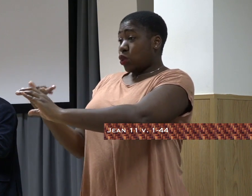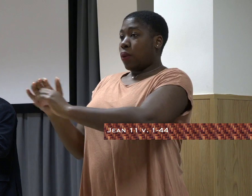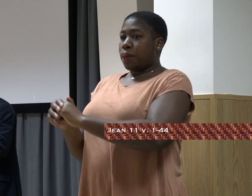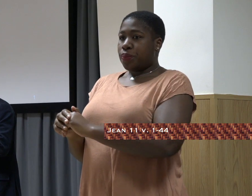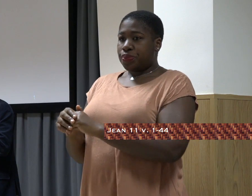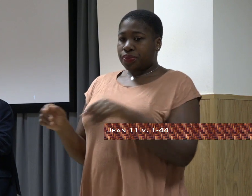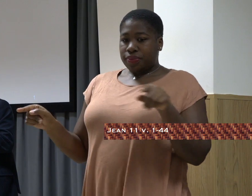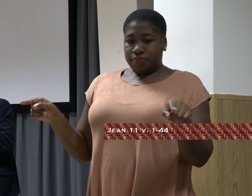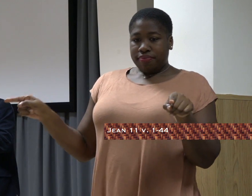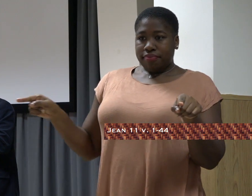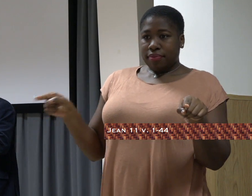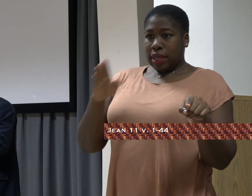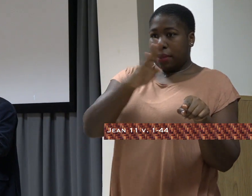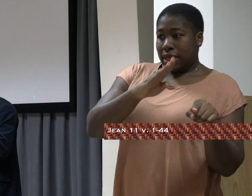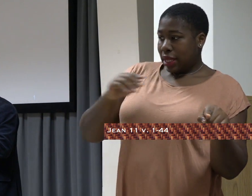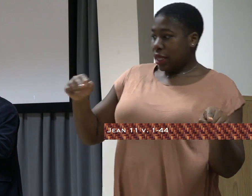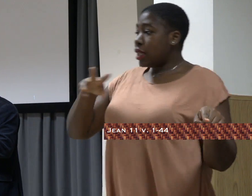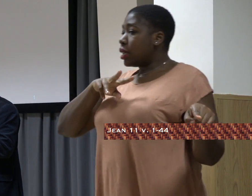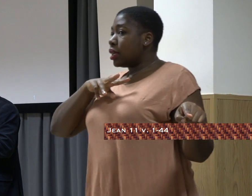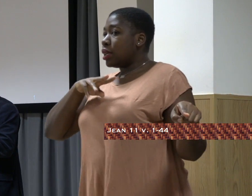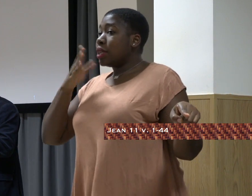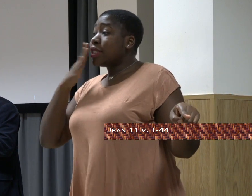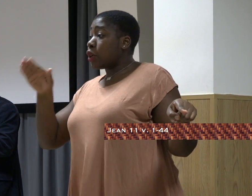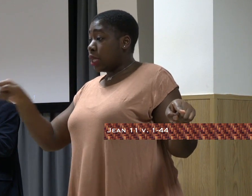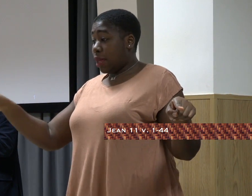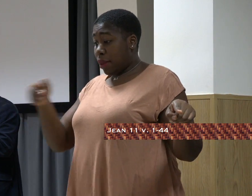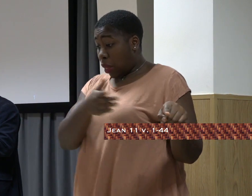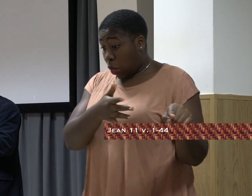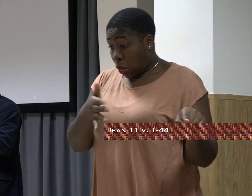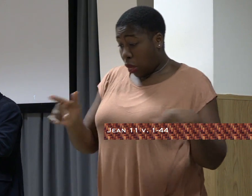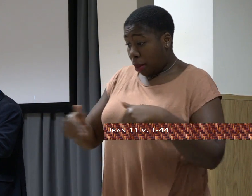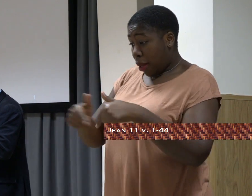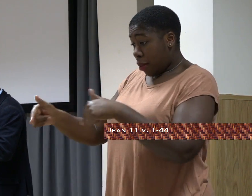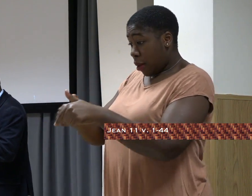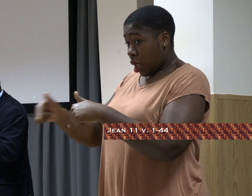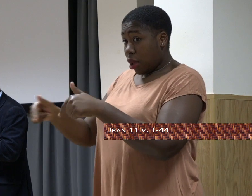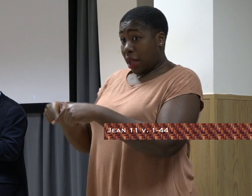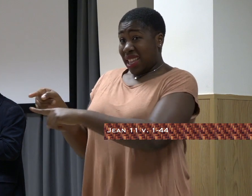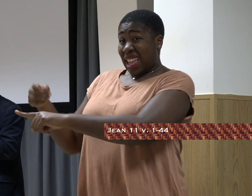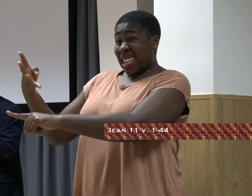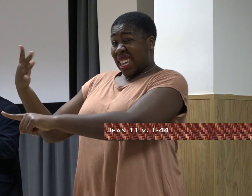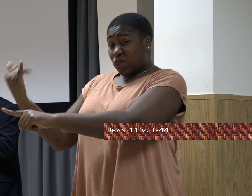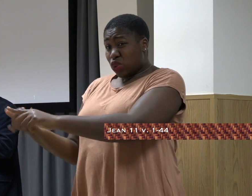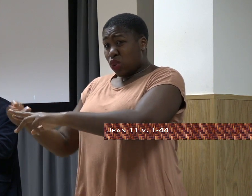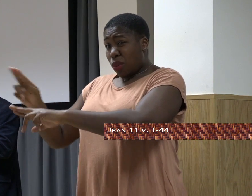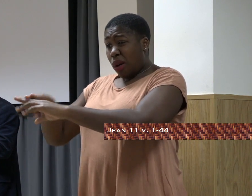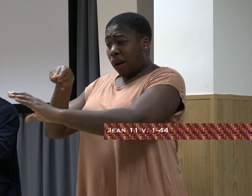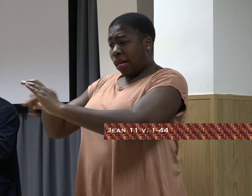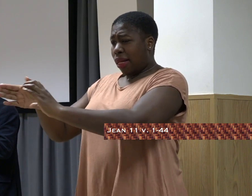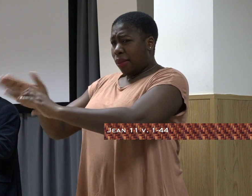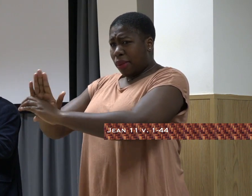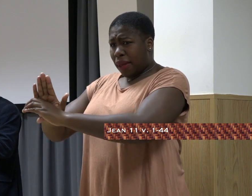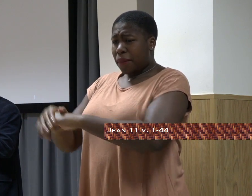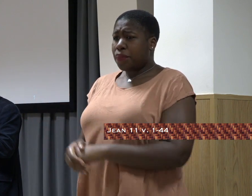environ, beaucoup de Juifs étaient venus vers Marthe et Marie pour les consoler de la mort de leur frère.